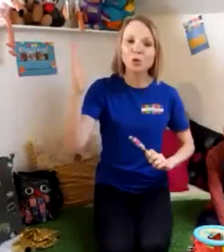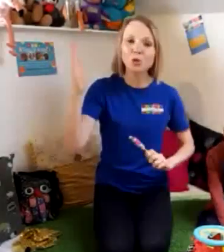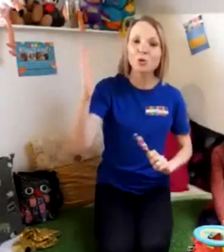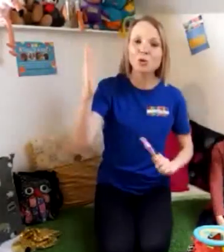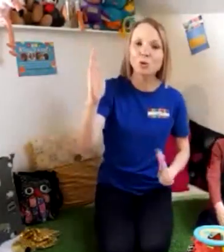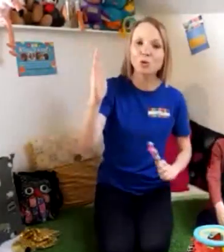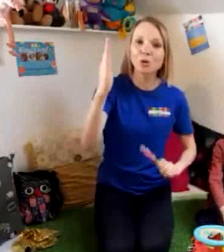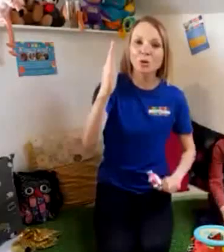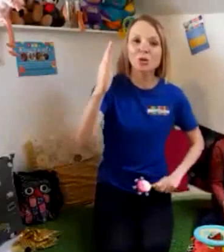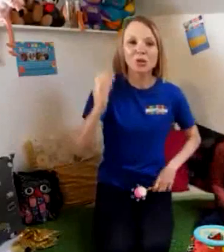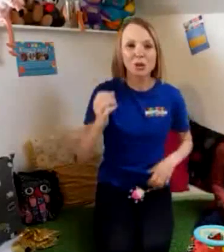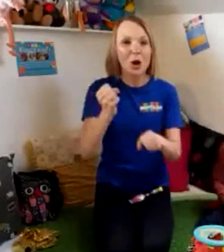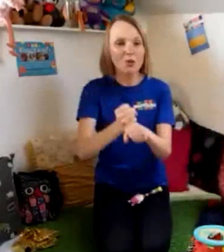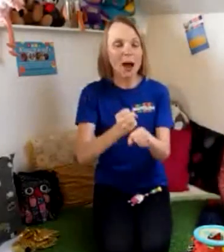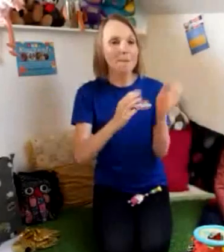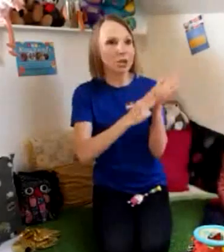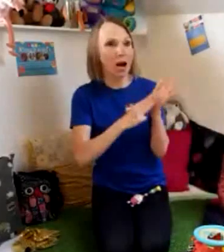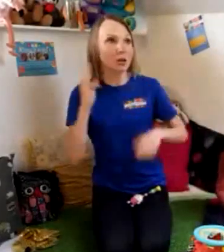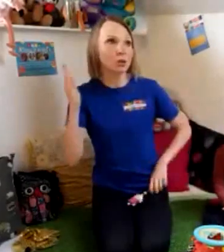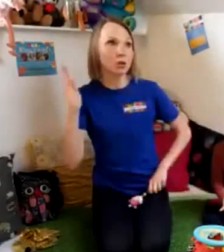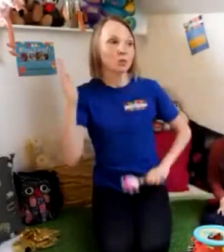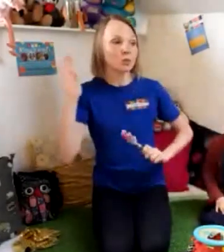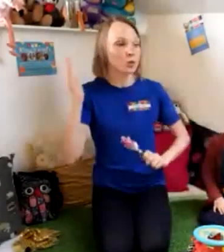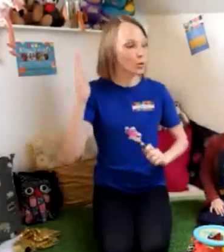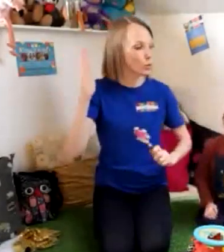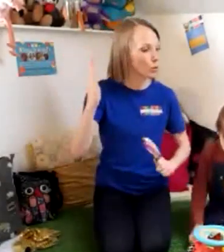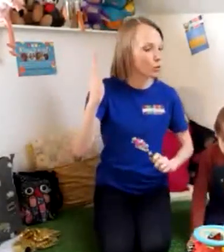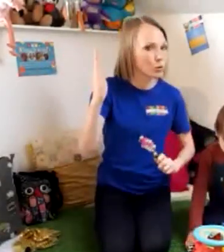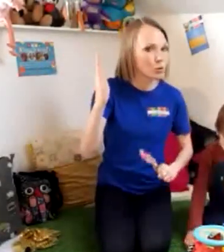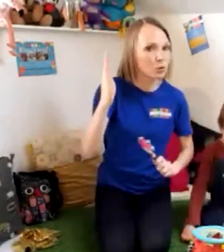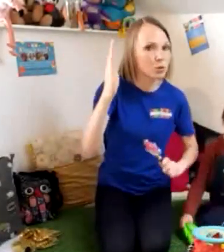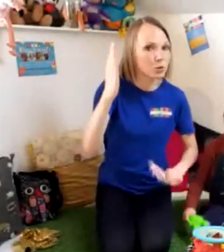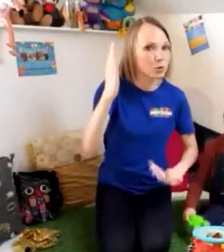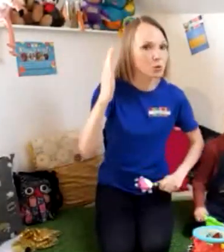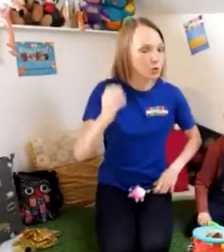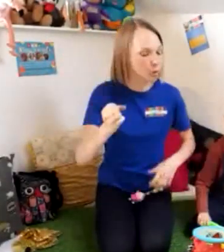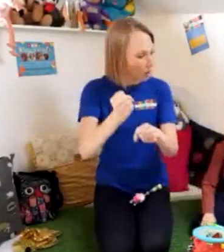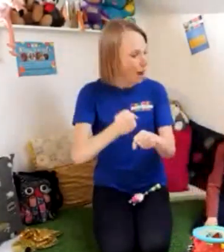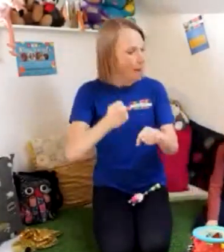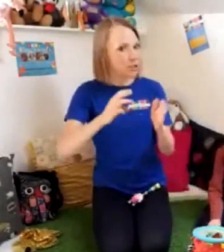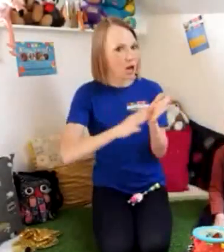do do do do. Grandma shark, do do do do do do do. Grandma shark.